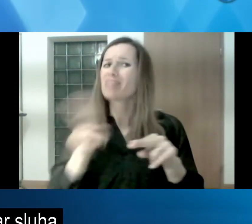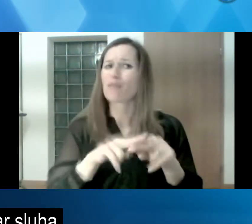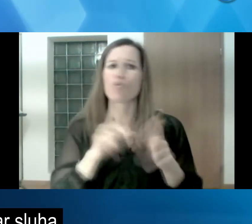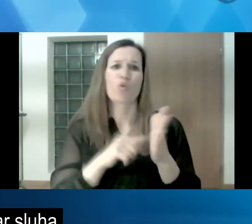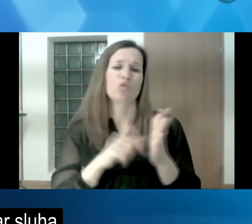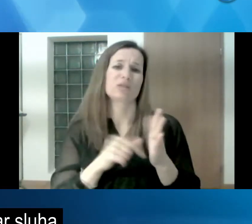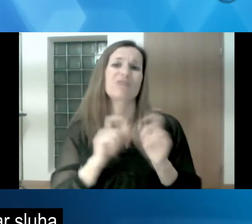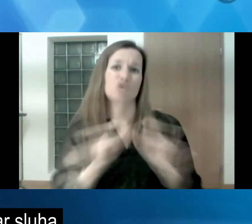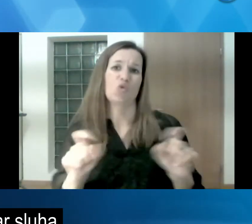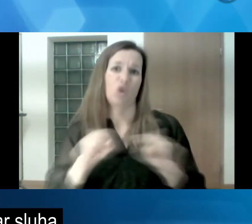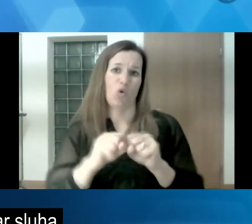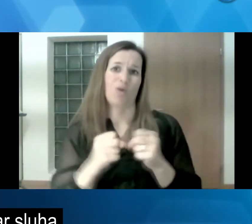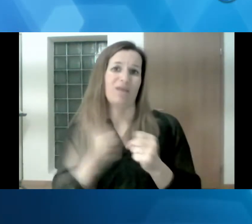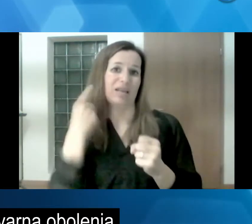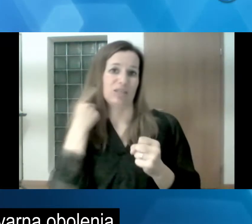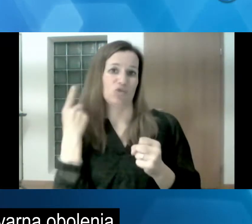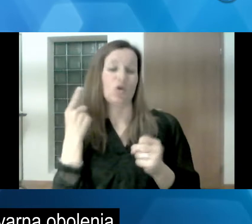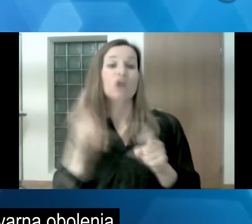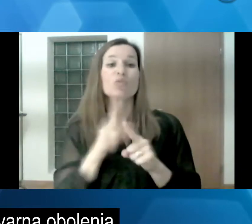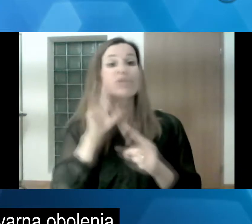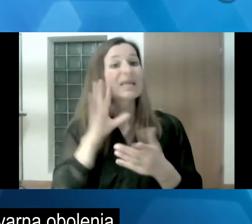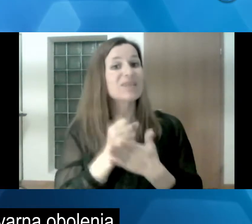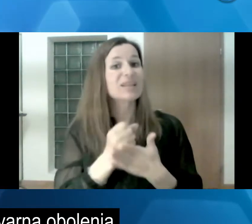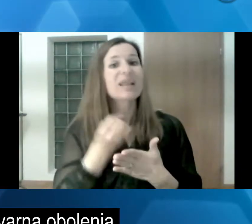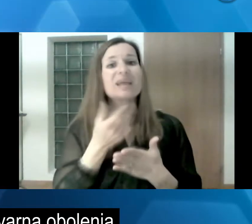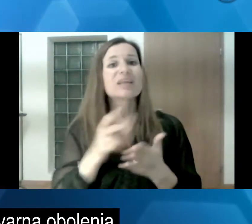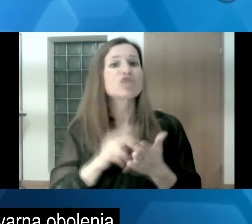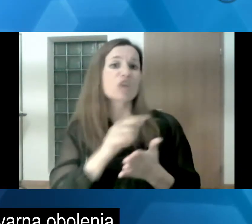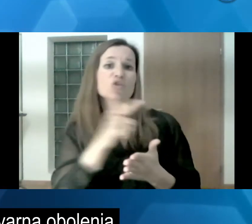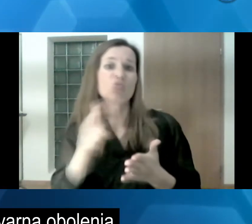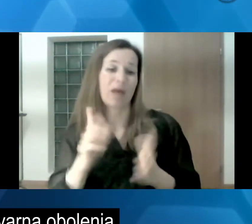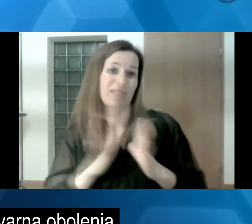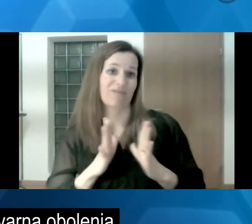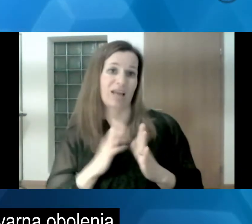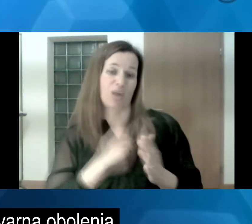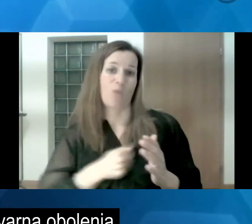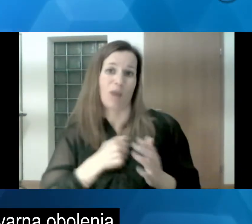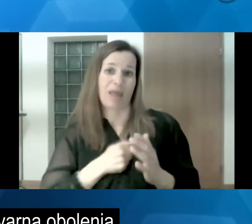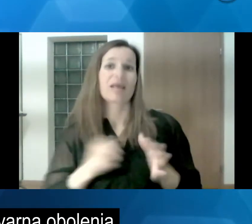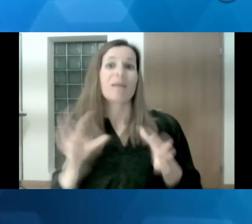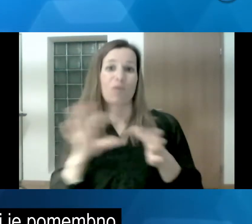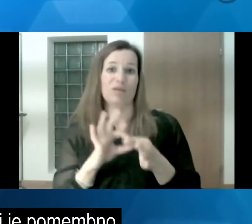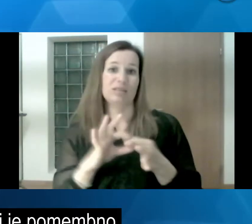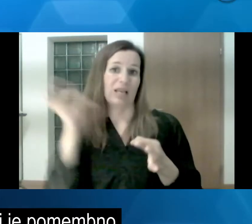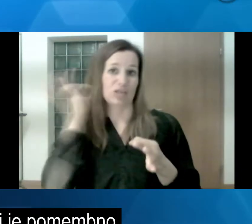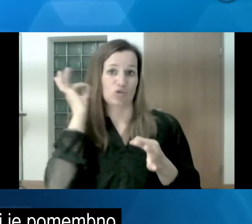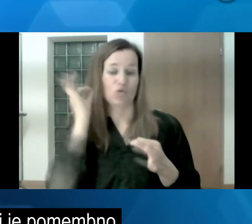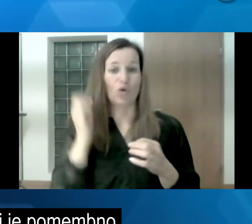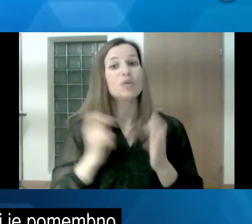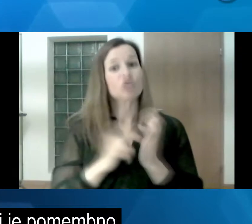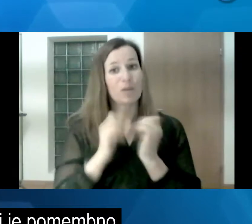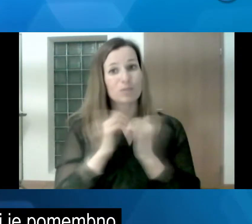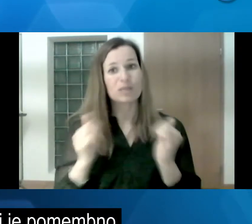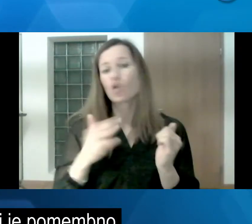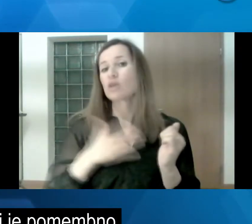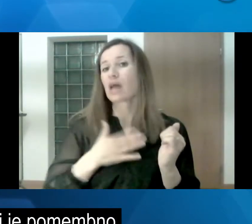sluha. Izvedeli boste tudi, katera so druga nevarna obolenja, ki so povezana s sluhom. Predvsem pa, zakaj